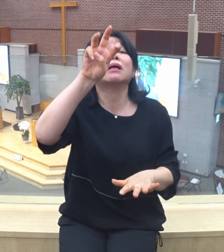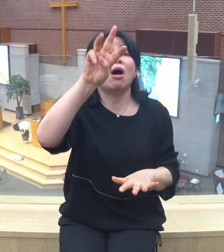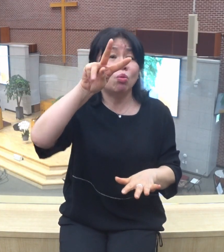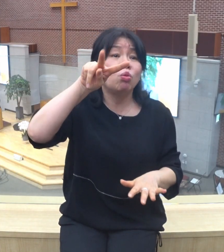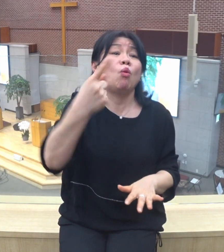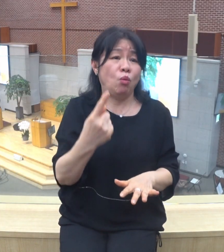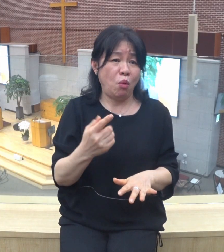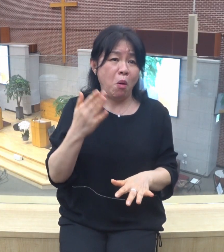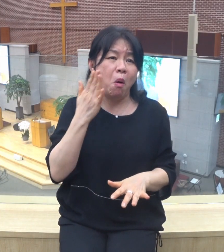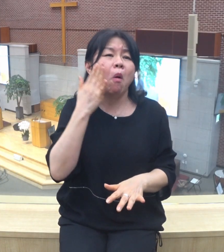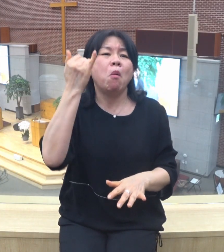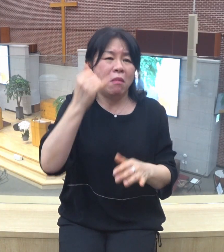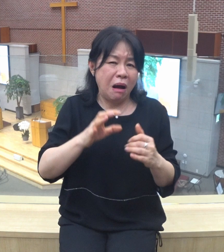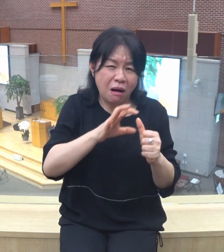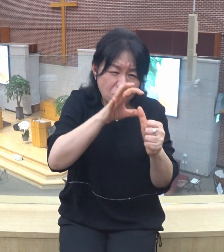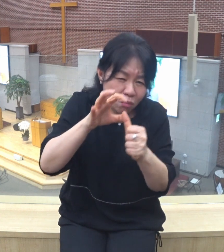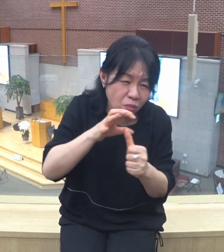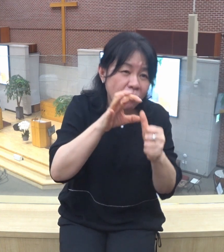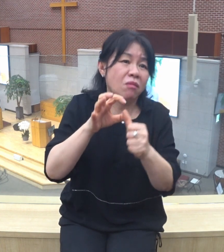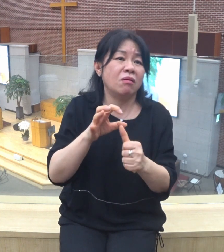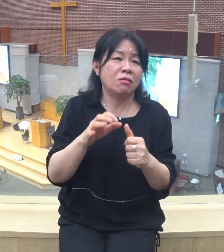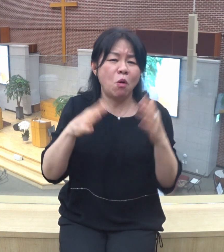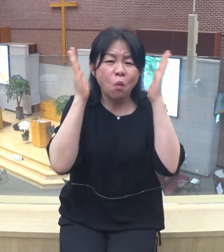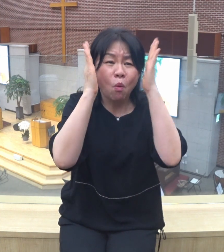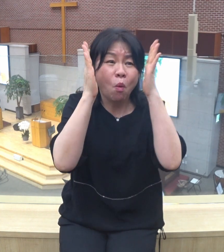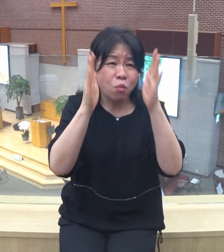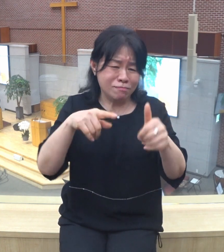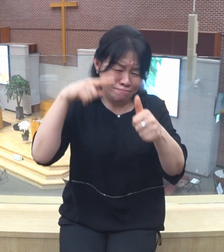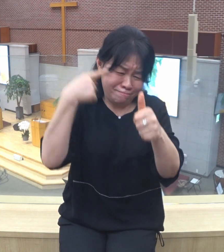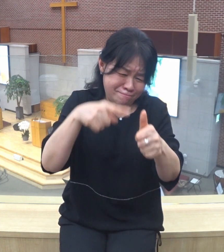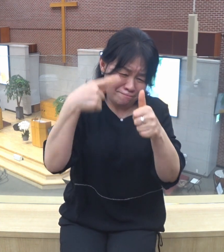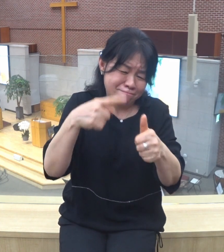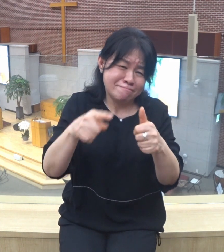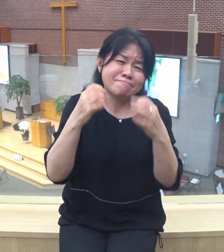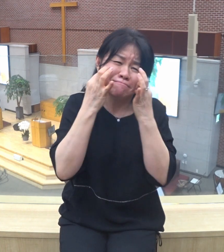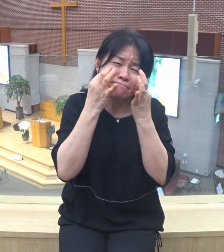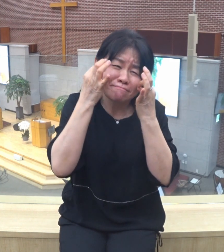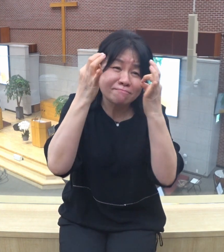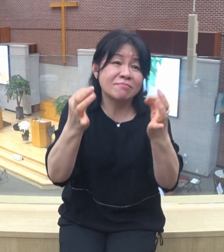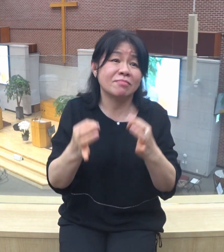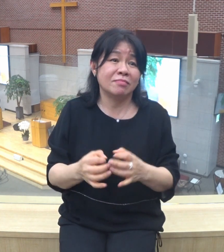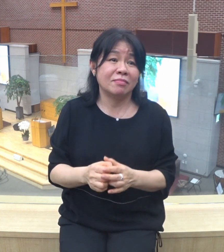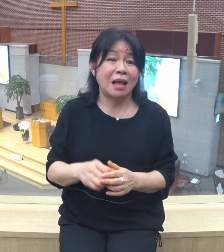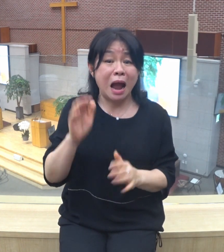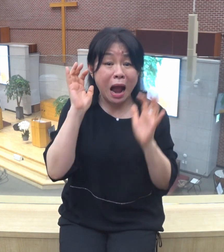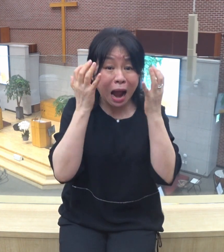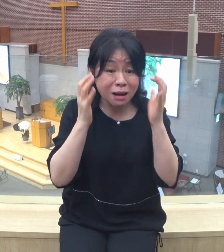표현합니다. 교육도 최상으로 시켰습니다. 아이들의 입에